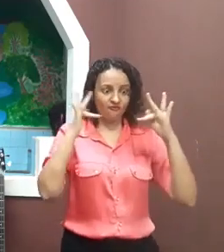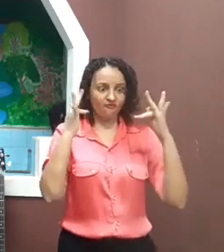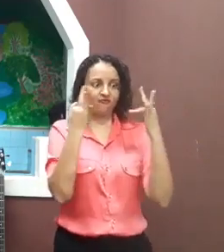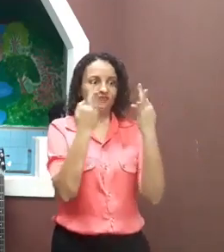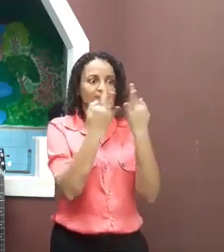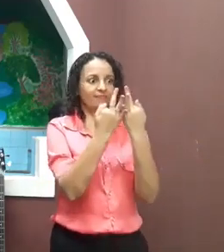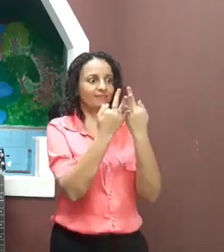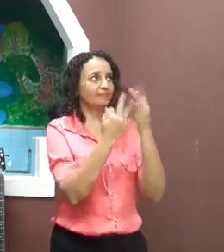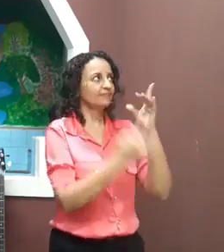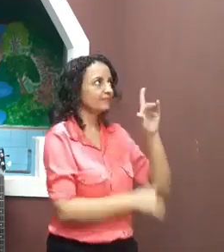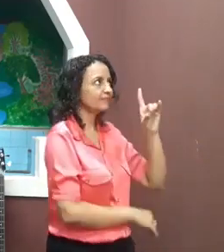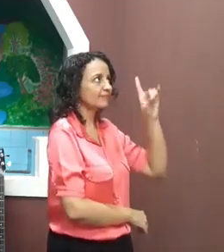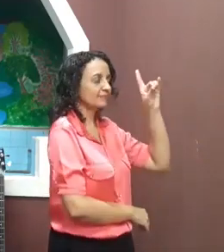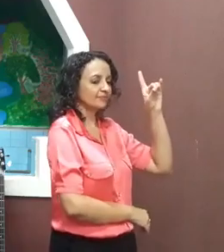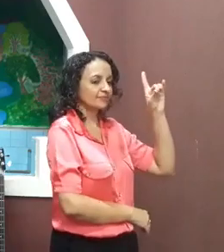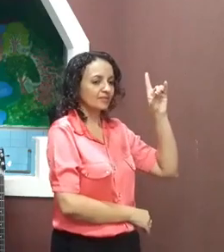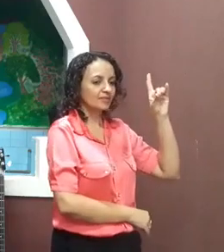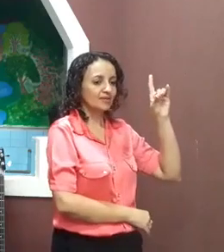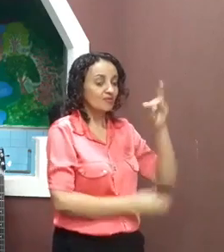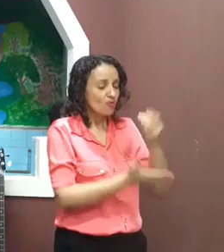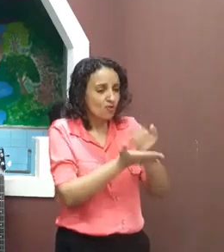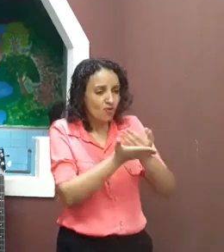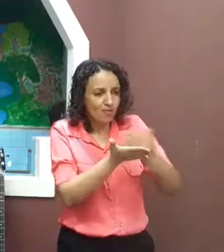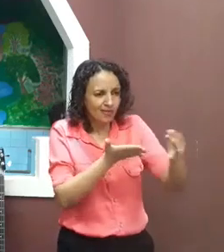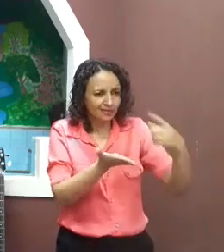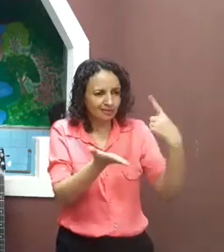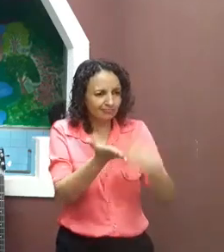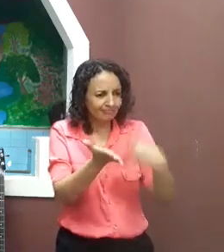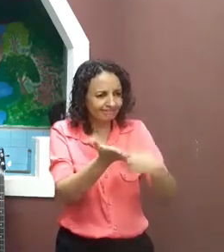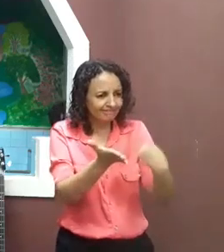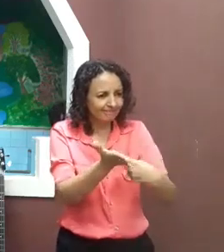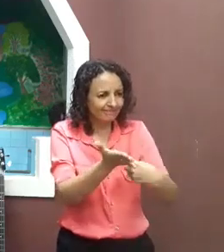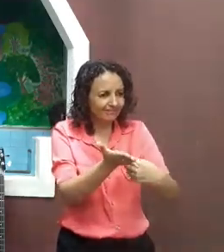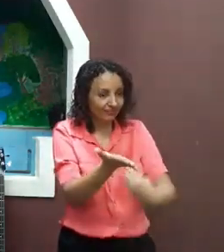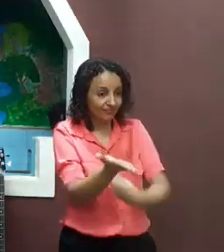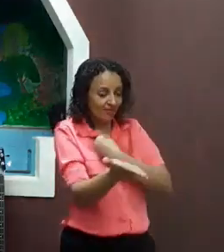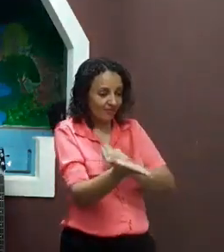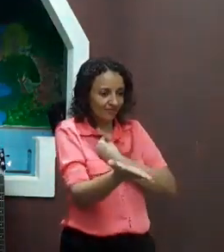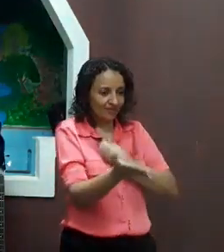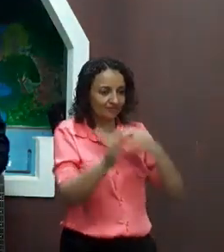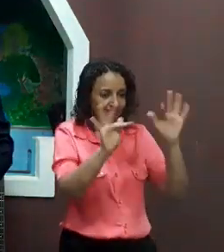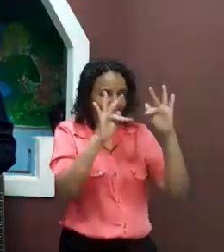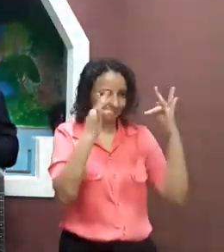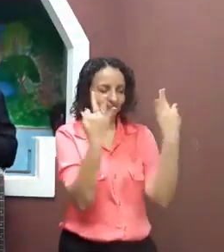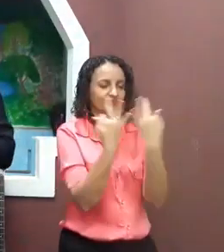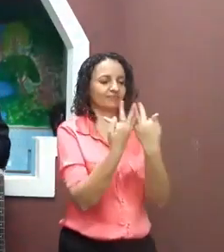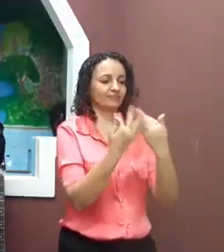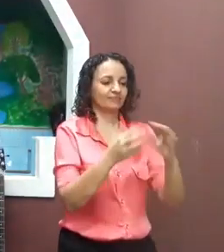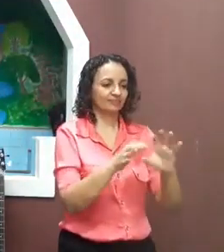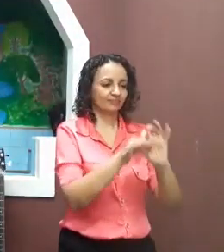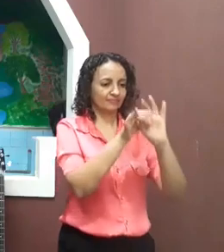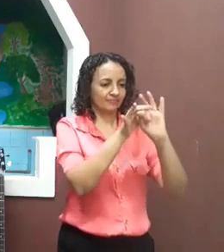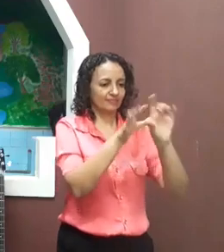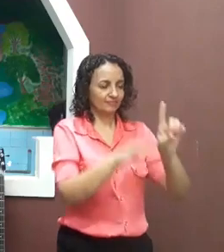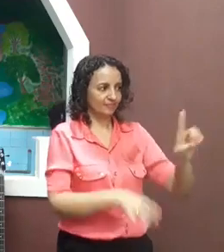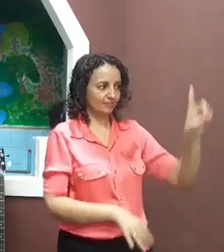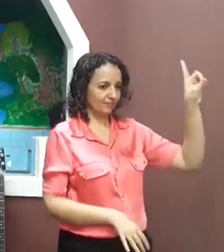precisa tomar membro de uma versão local da família de Deus. Ou seja, se filiar à